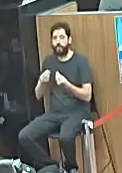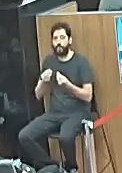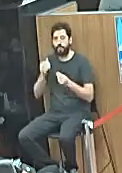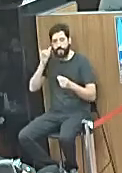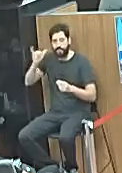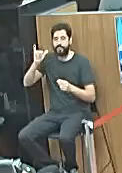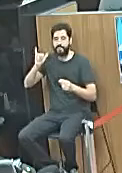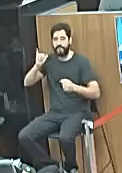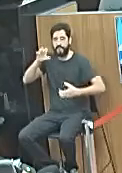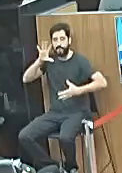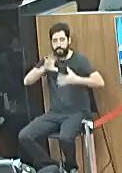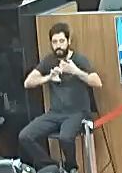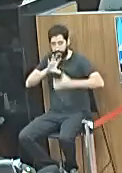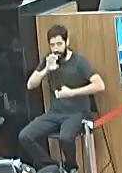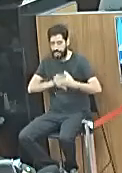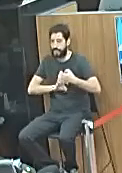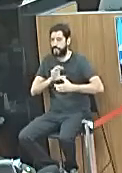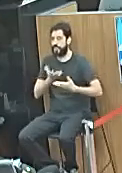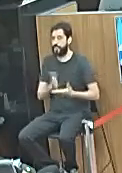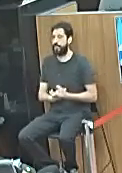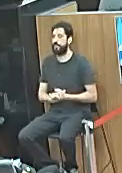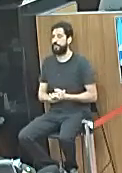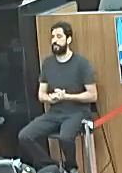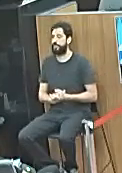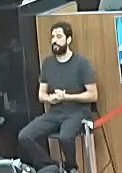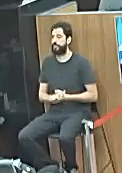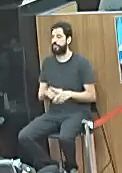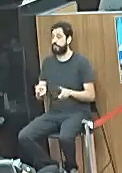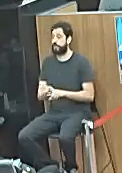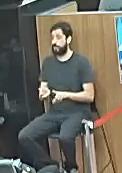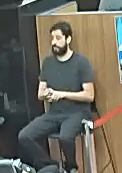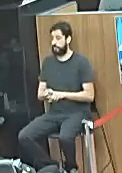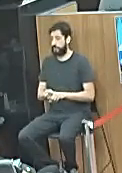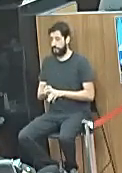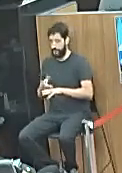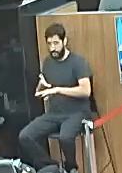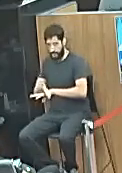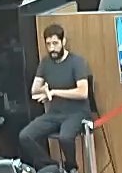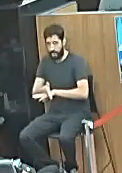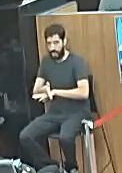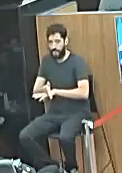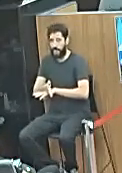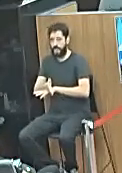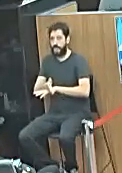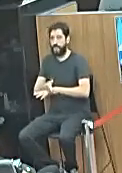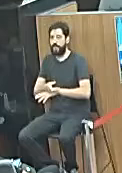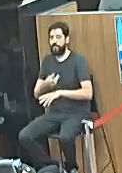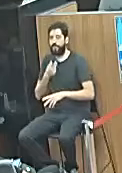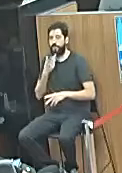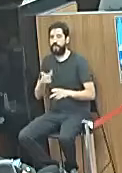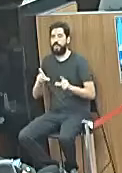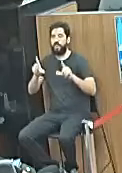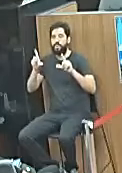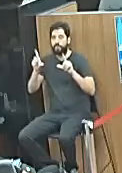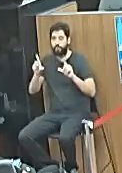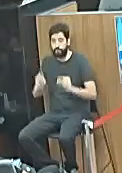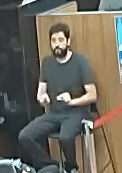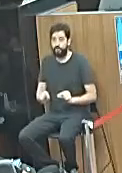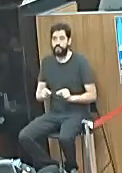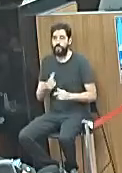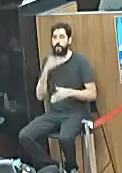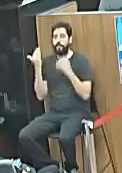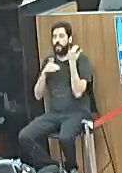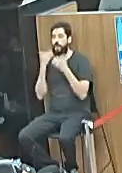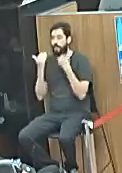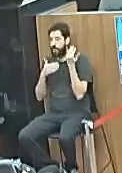mediação de conflitos se propõe é também interferindo no aumento da letalidade juvenil o que é a proposta do programa